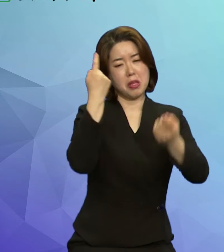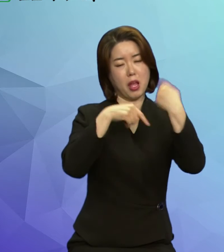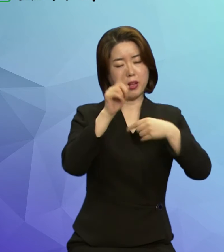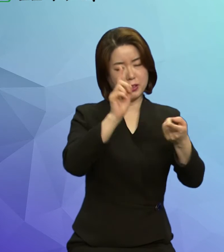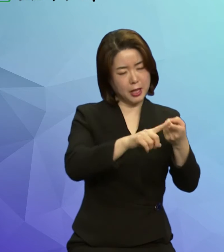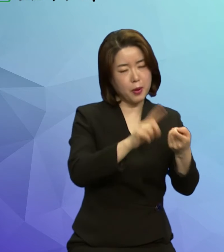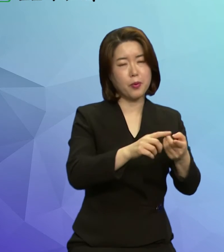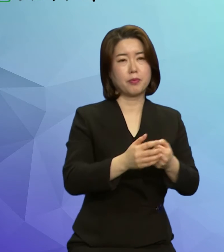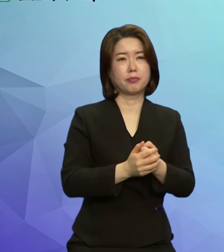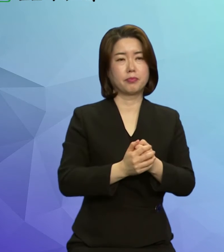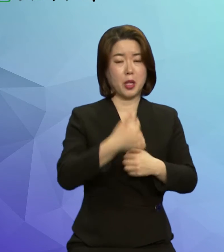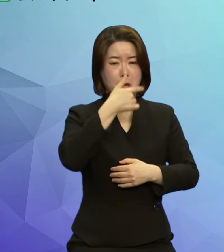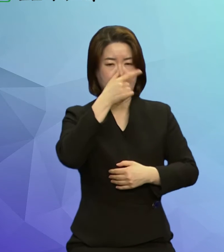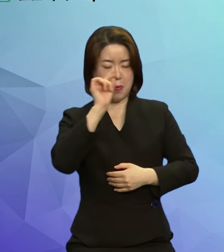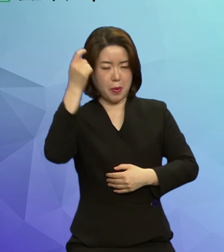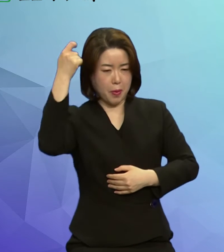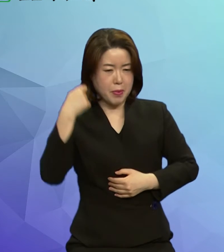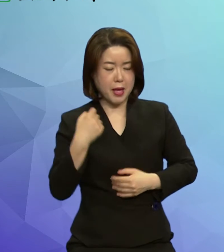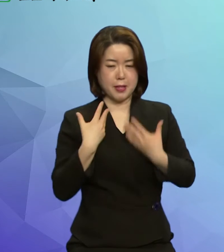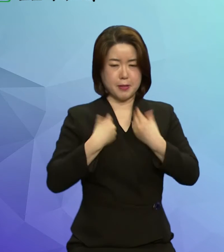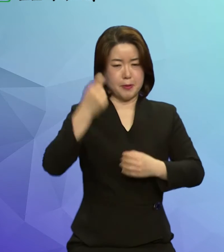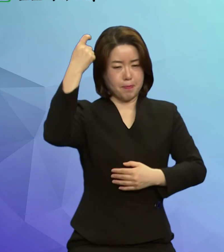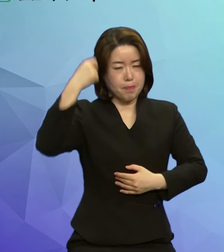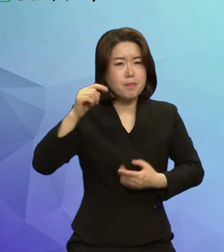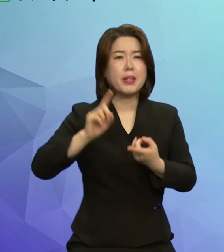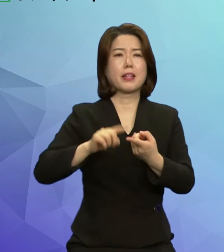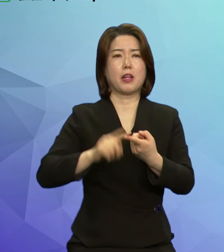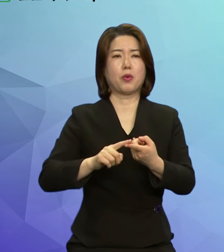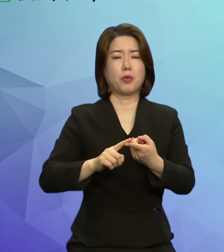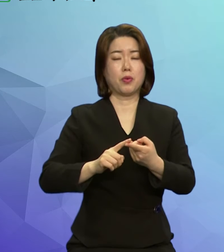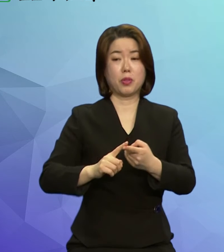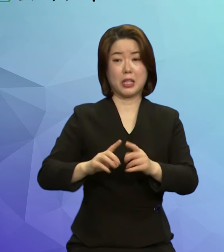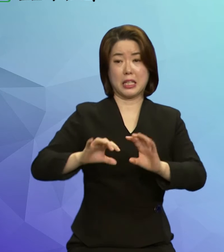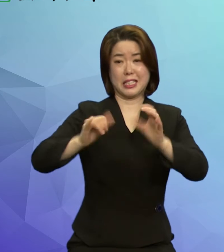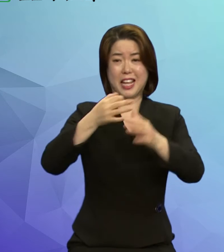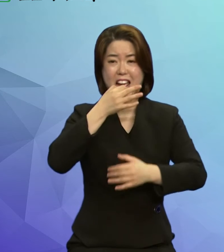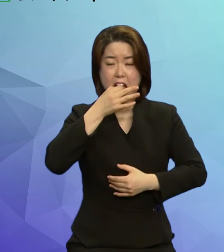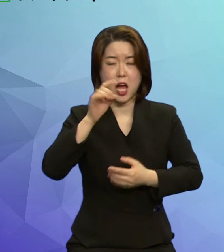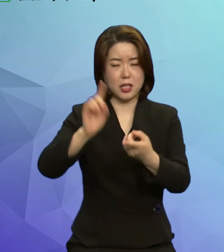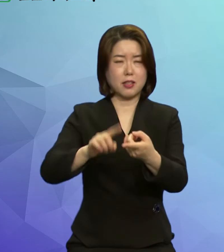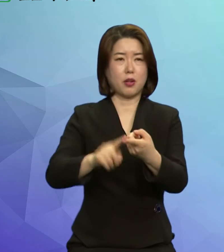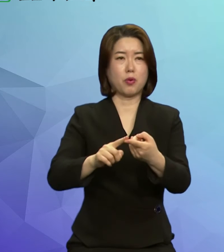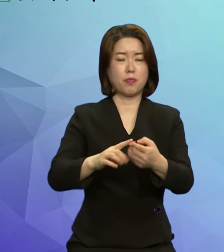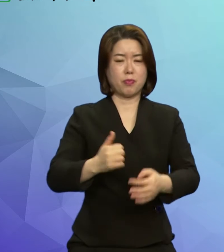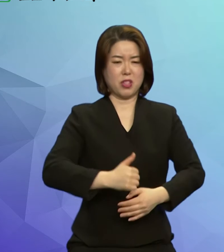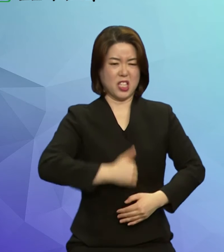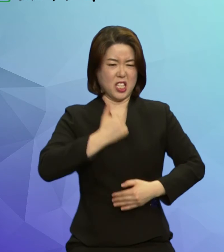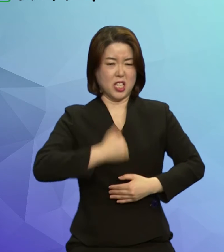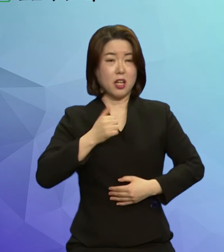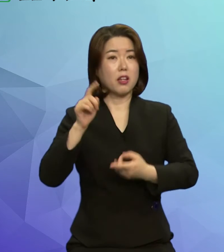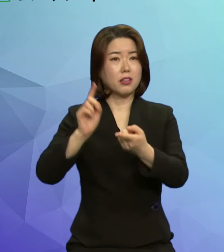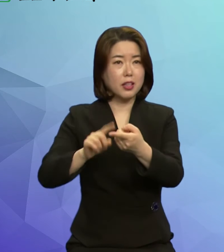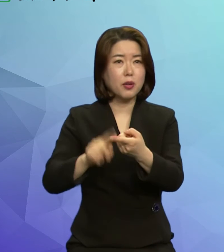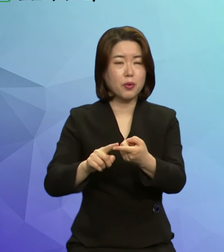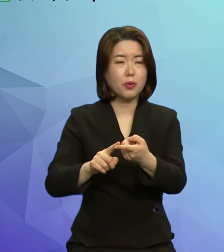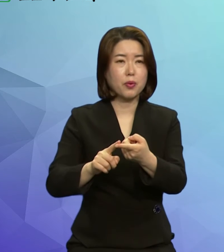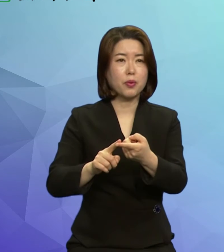그대로고 열등감, 좌절감도 그대로고 세상 욕심도 그대로고 혈기, 분노도